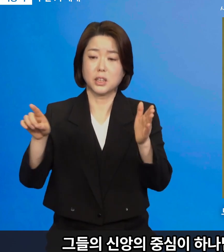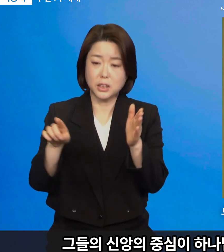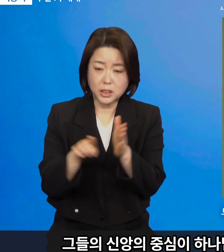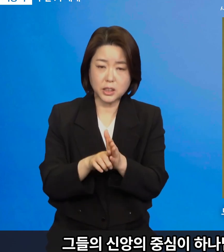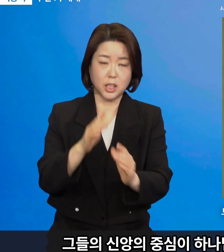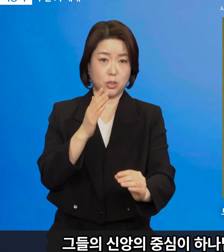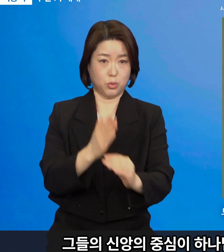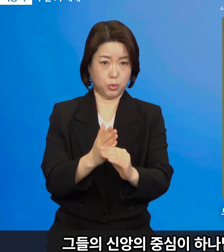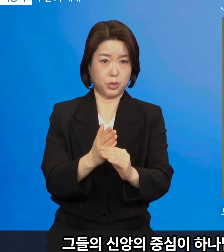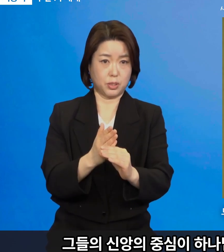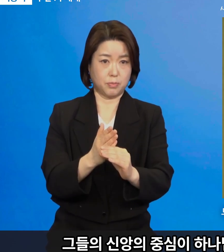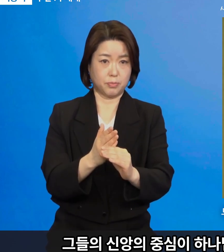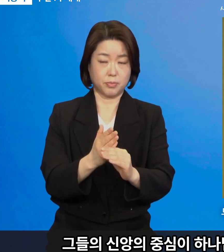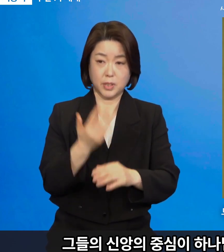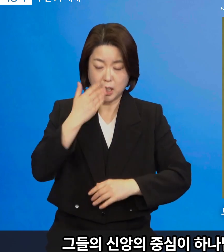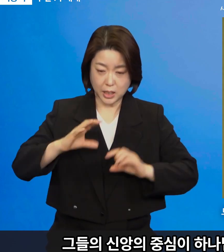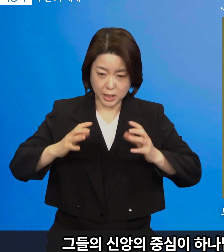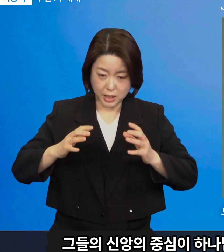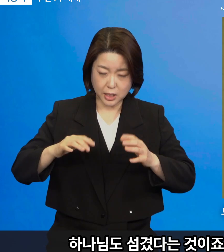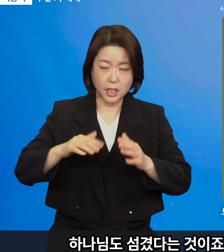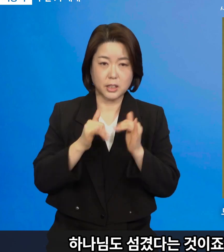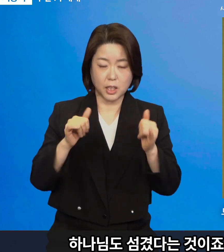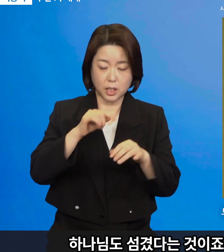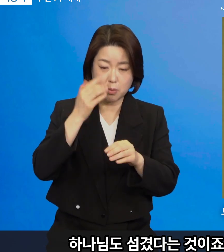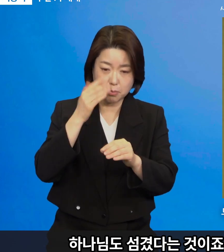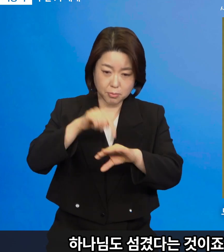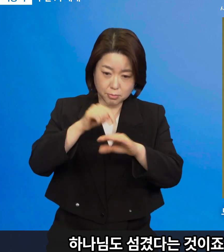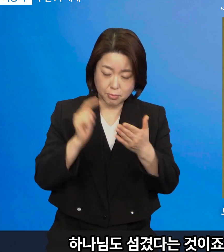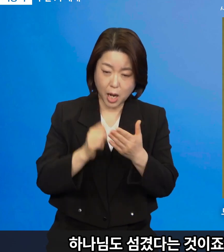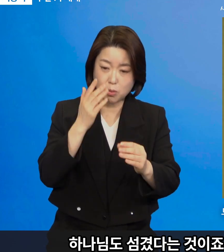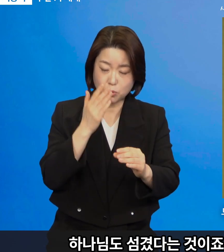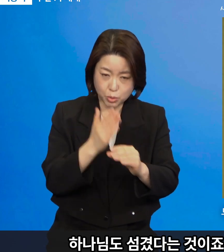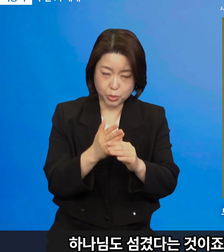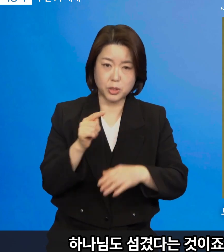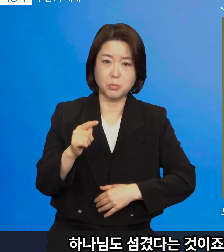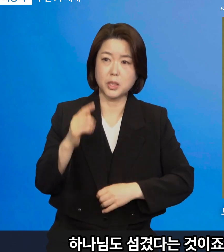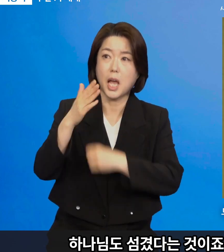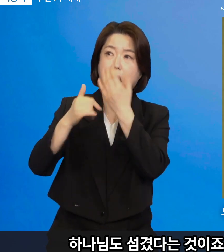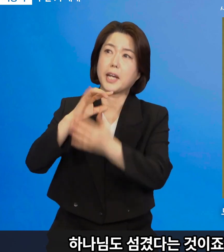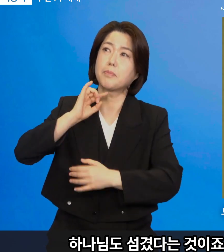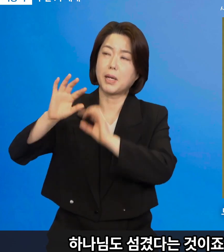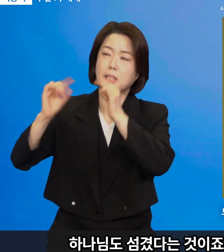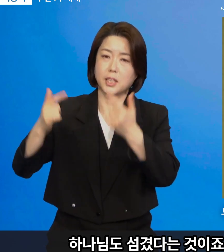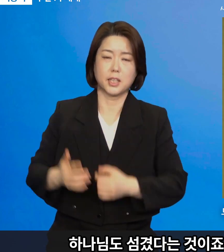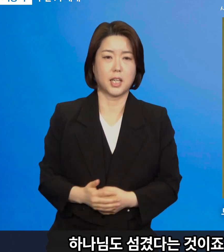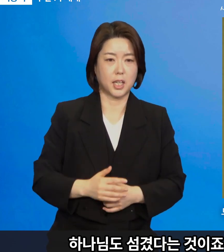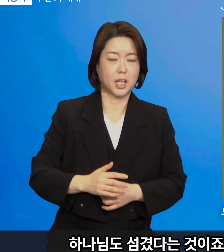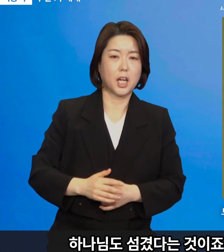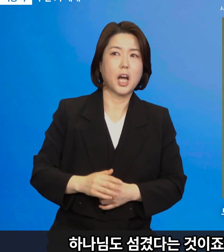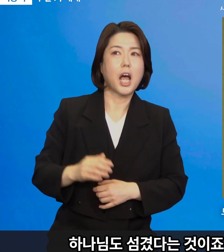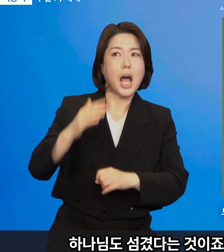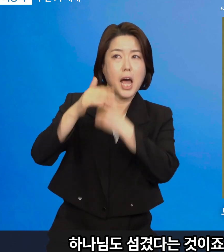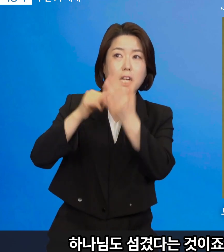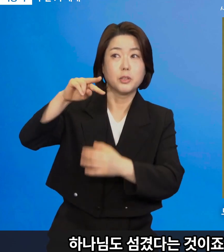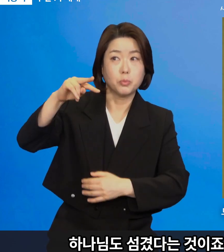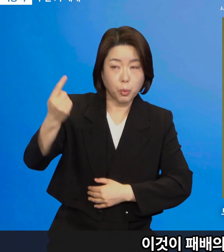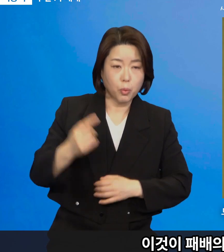중심이 하나님만이 아니었다는 것입니다. 하나님도 섬겼다는 것이죠. 우상도 섬겼다는